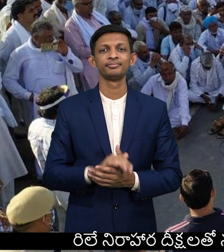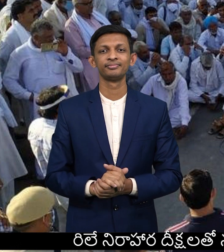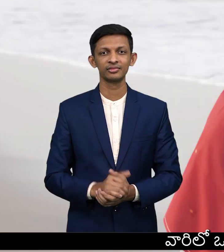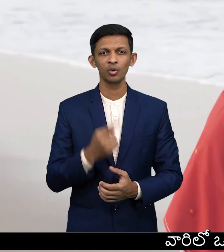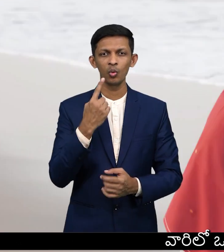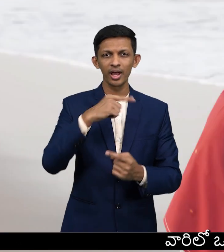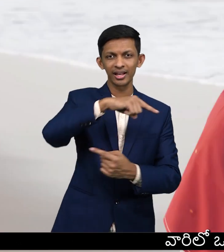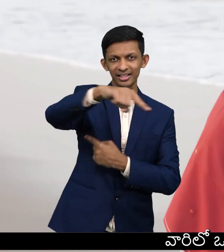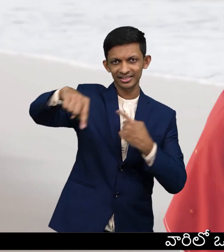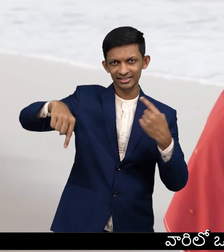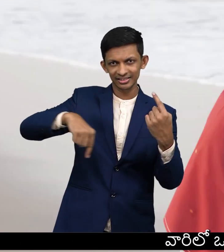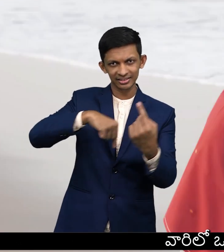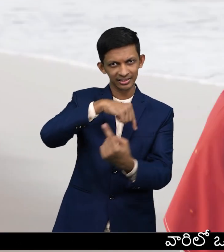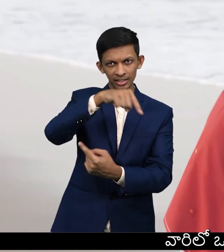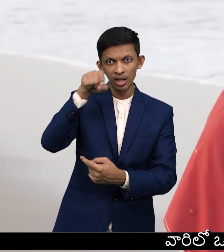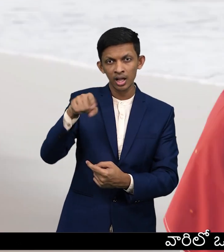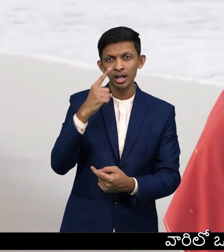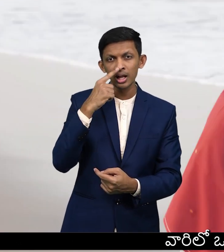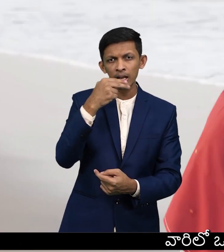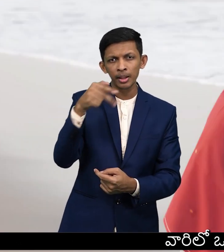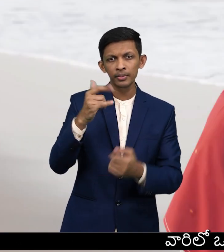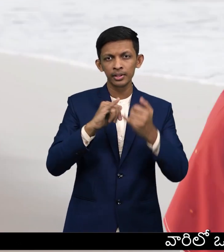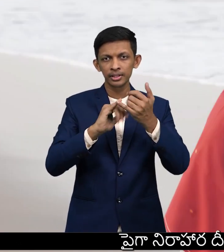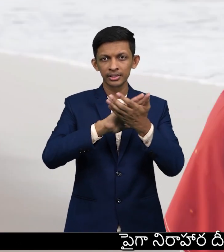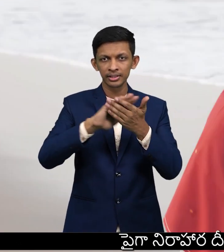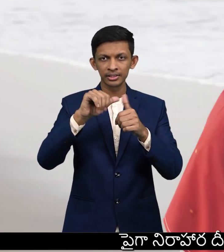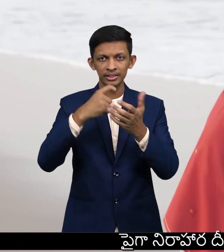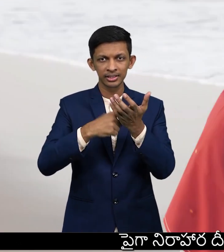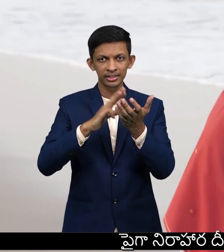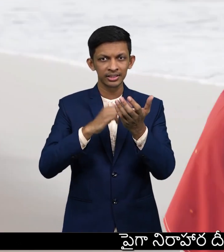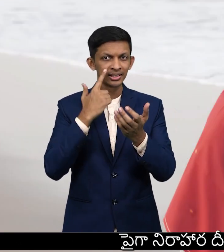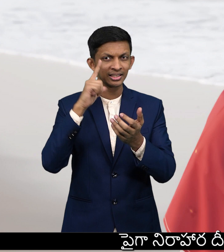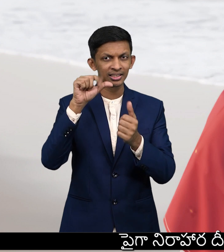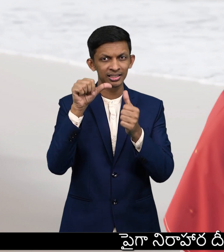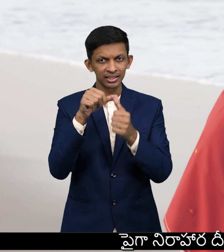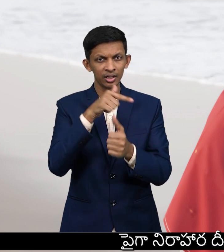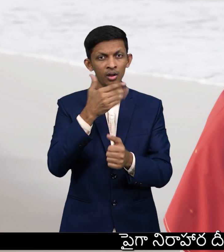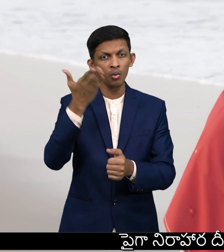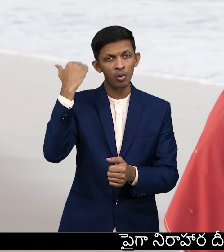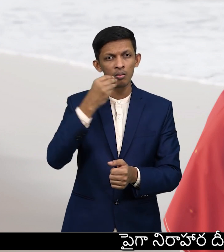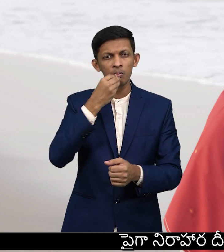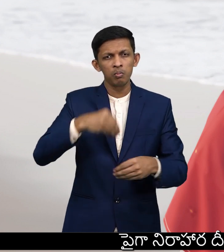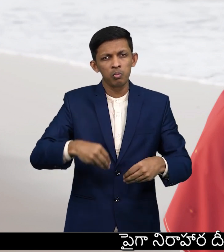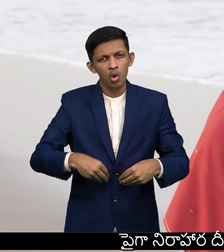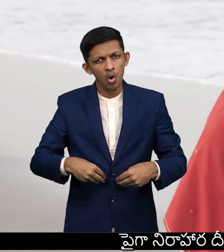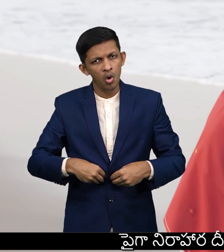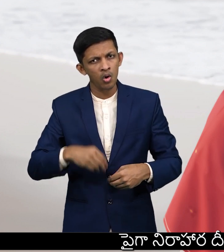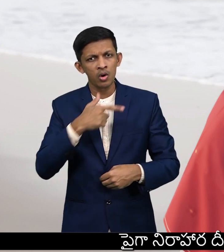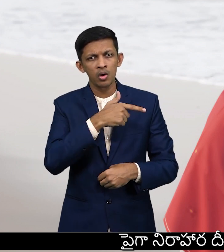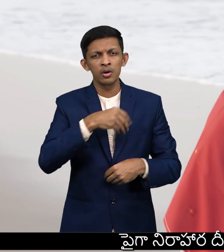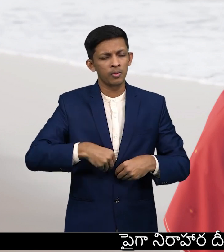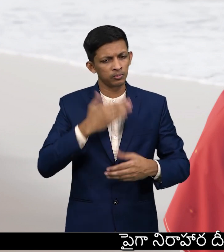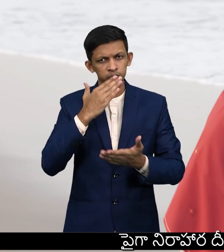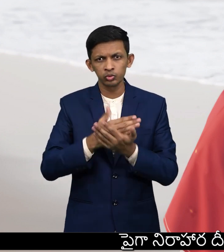చేపట్టారు. వారిలో ఒకరైన ఇరోమ్ షర్మిల 10 ఏళ్లకు పైగా నిరాహార దీక్ష చేస్తూ గృహ నిర్బంధంలో ఉన్నారు.